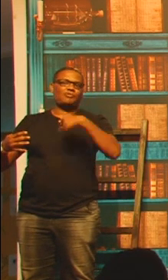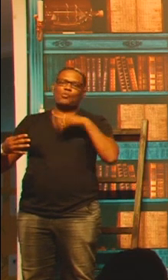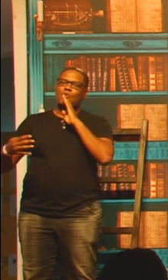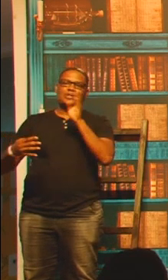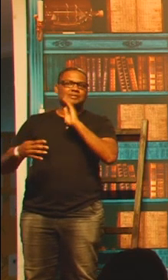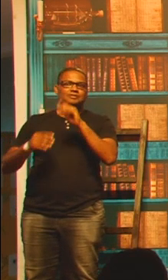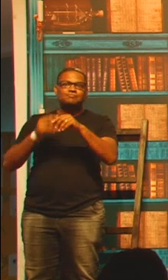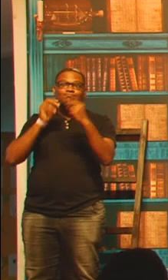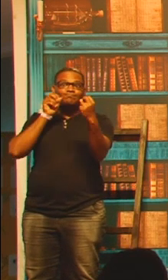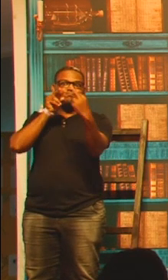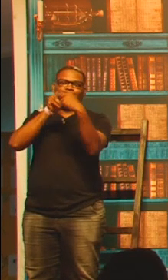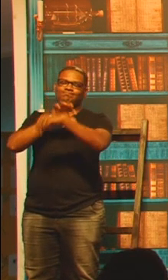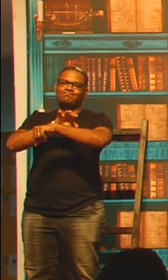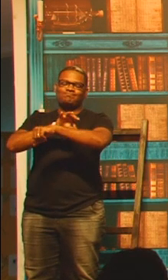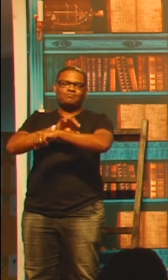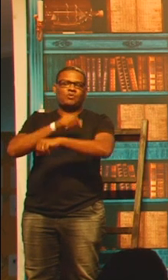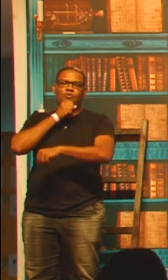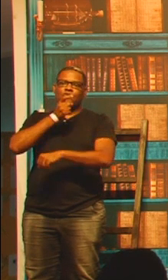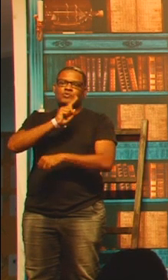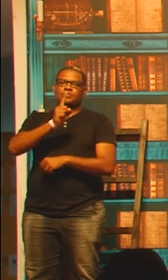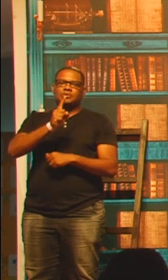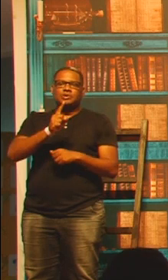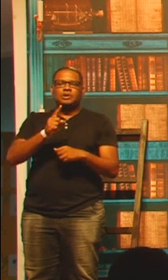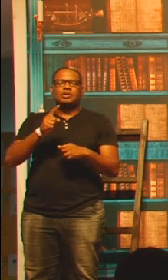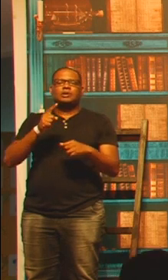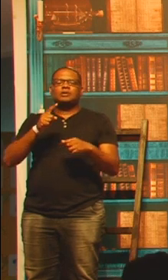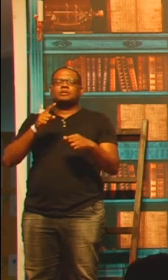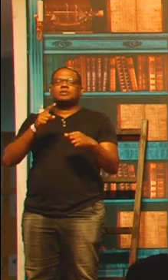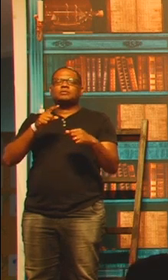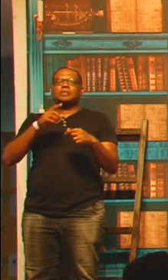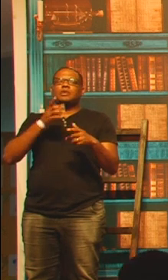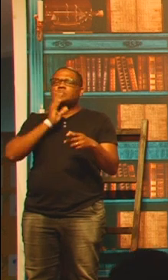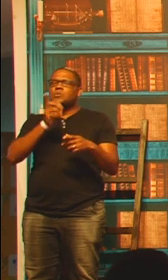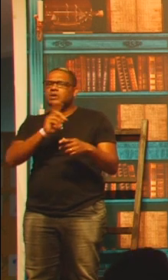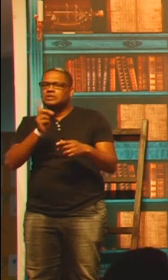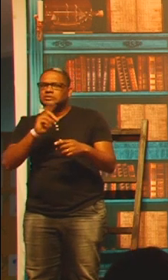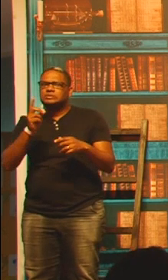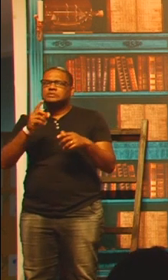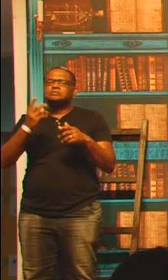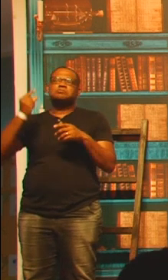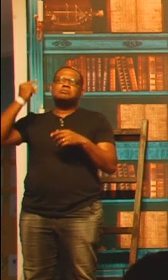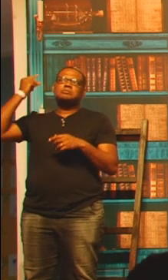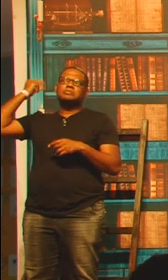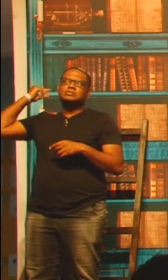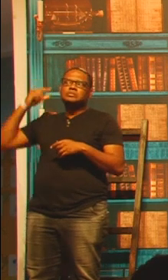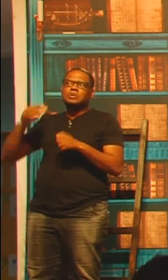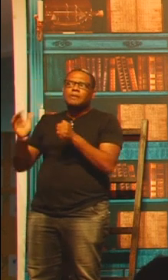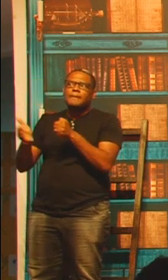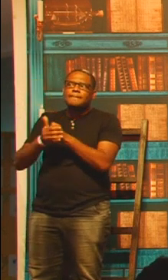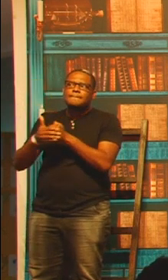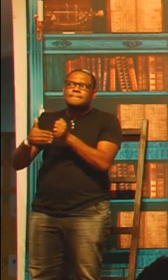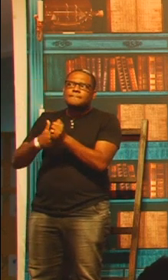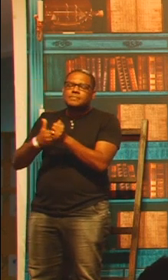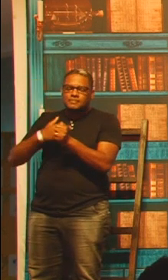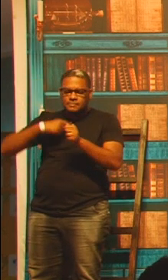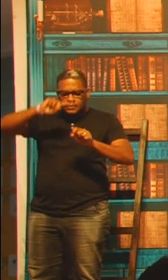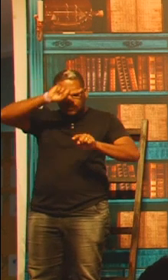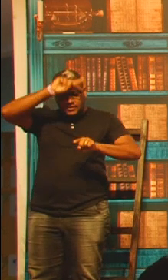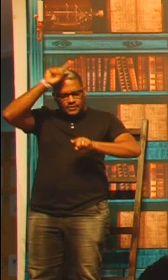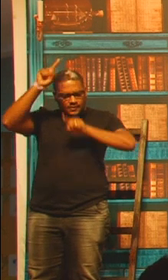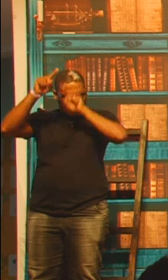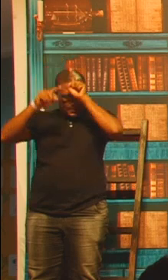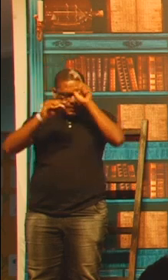dele. Então, no livro, os hiatos, aquilo que eu não sabia, os silêncios da história do Assad, eu inventei. E